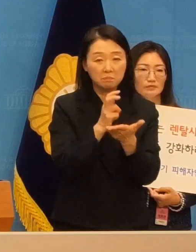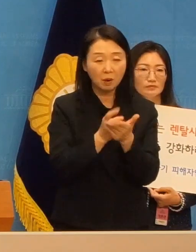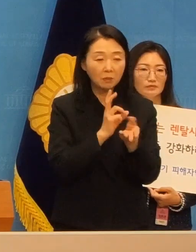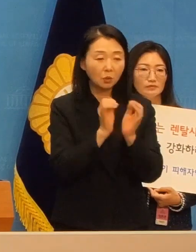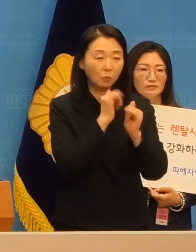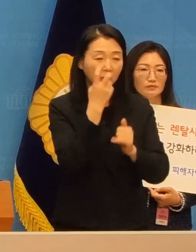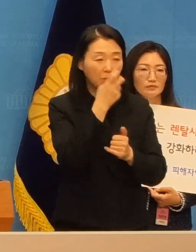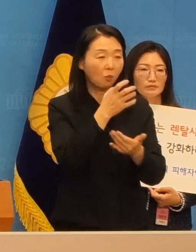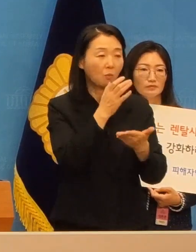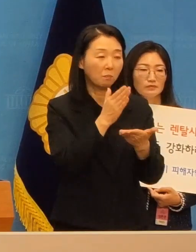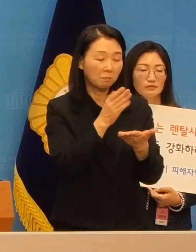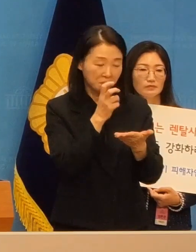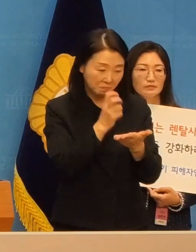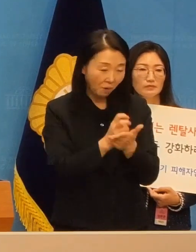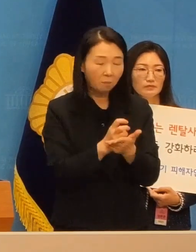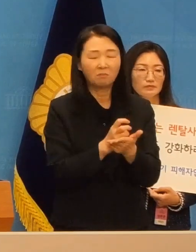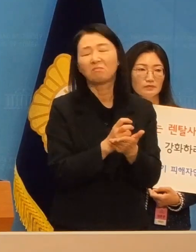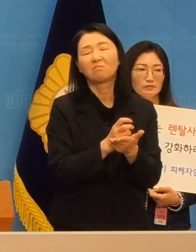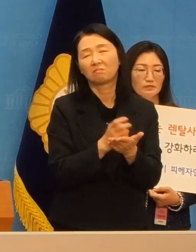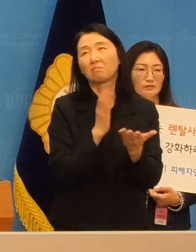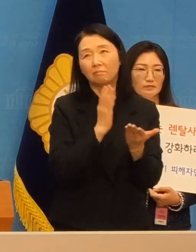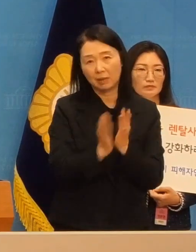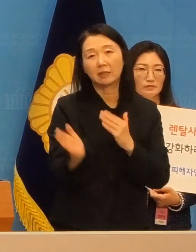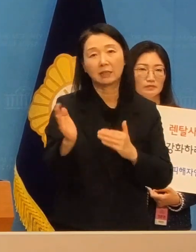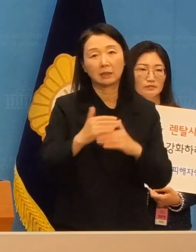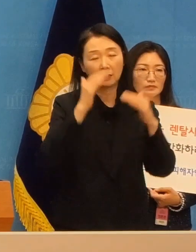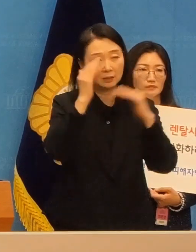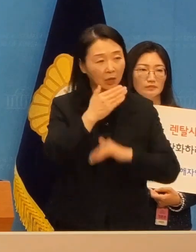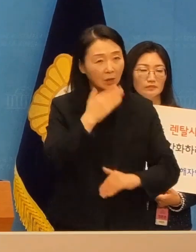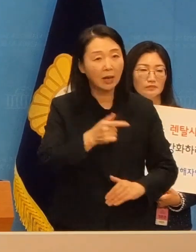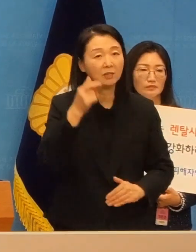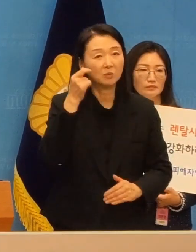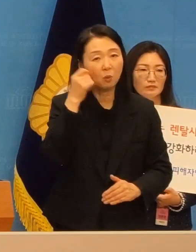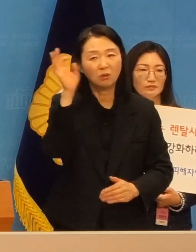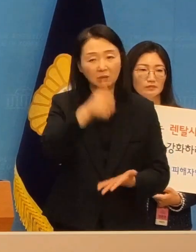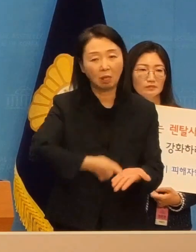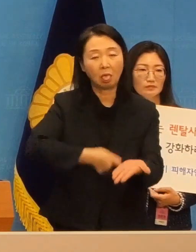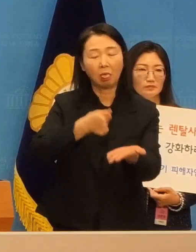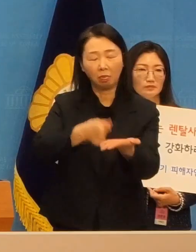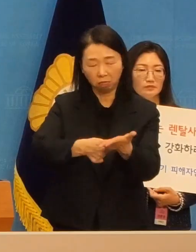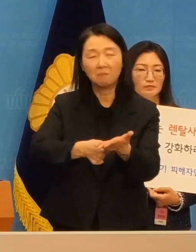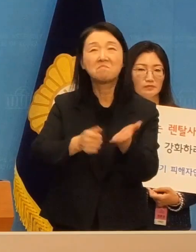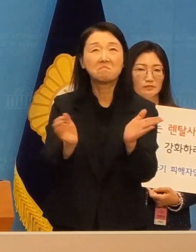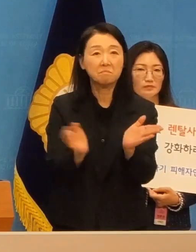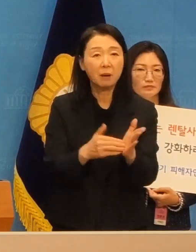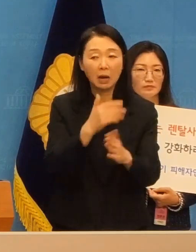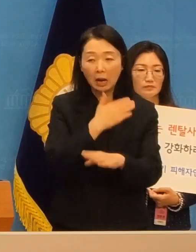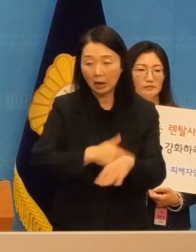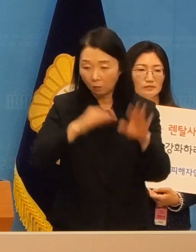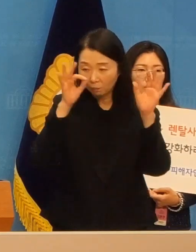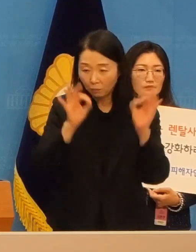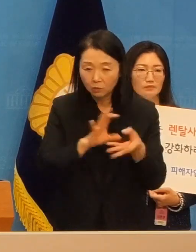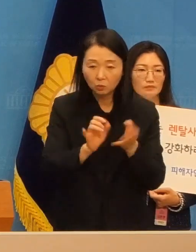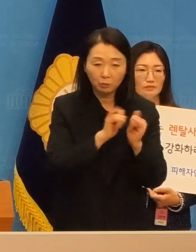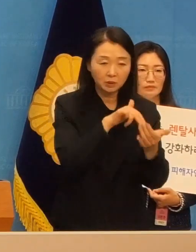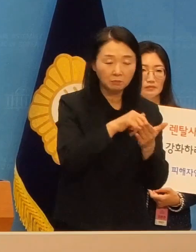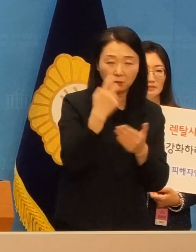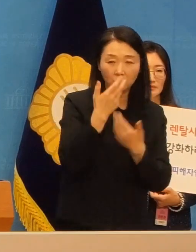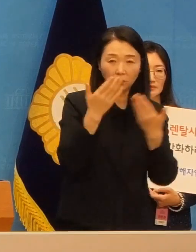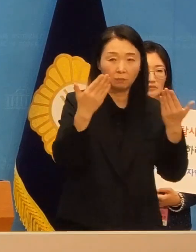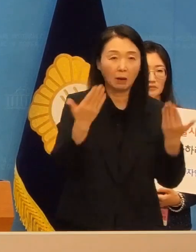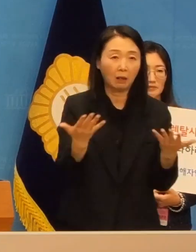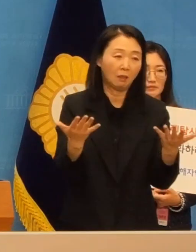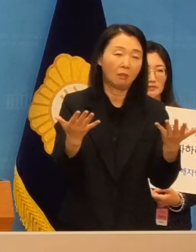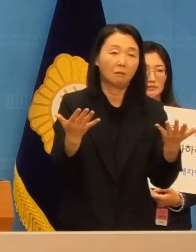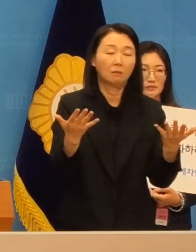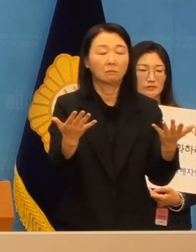사실상 차단되었습니다. 내용을 제대로 알지도 못하고 도장을 찍었는데 알고 보니 소비자로서 보호받을 길이